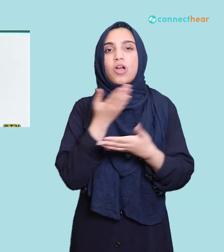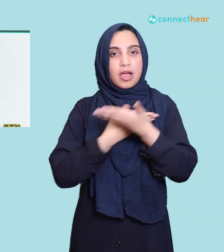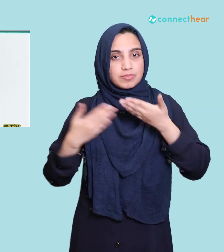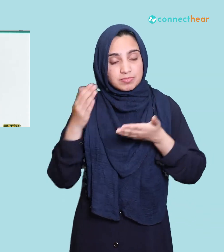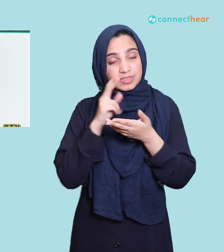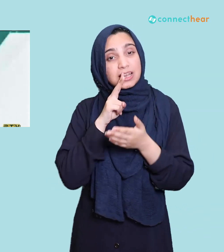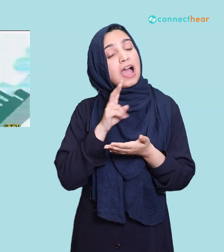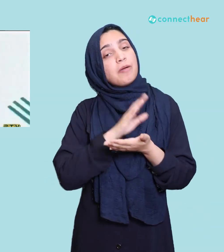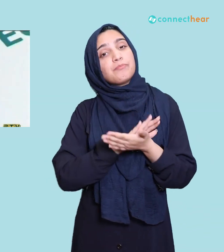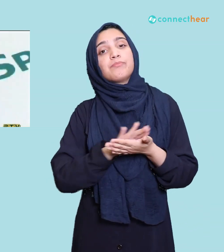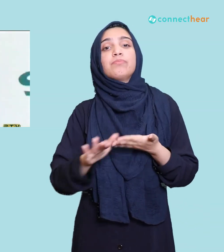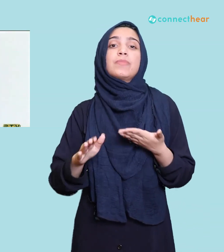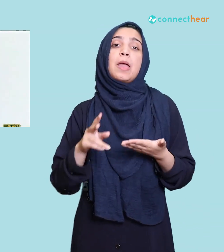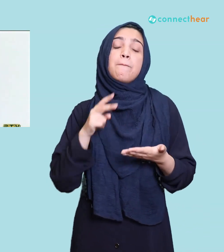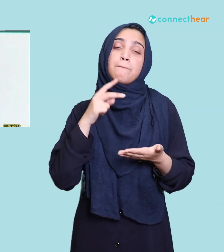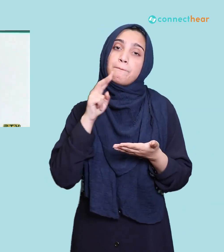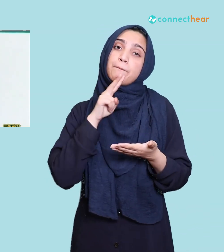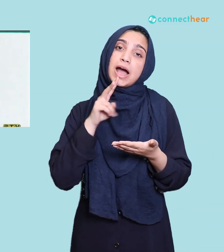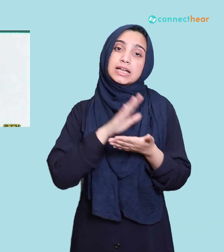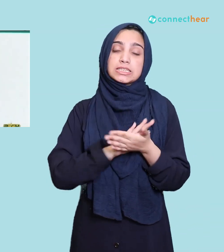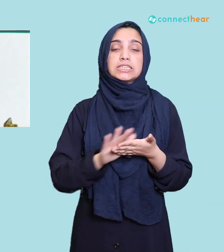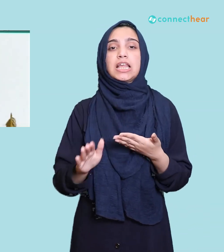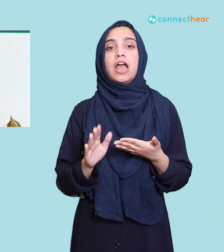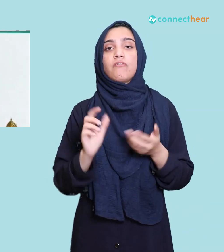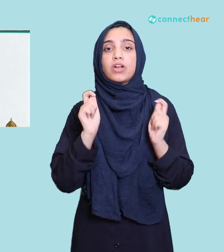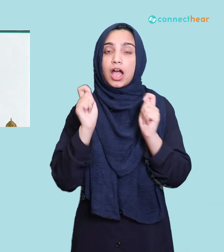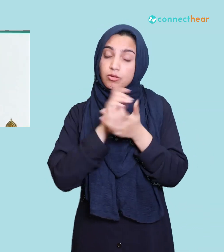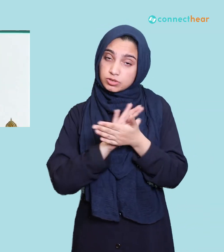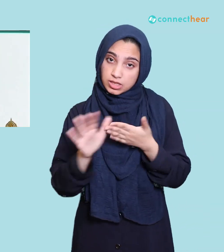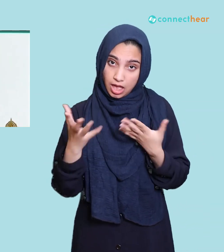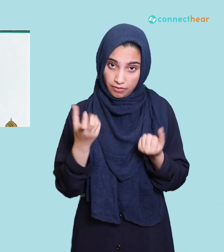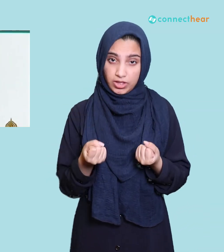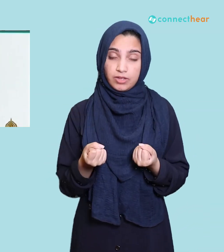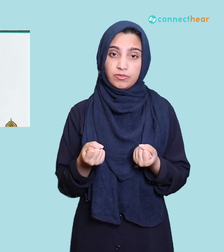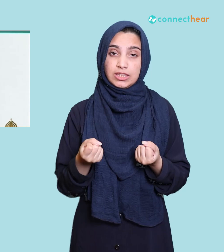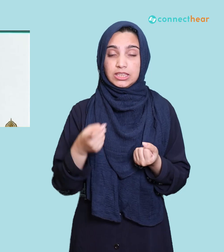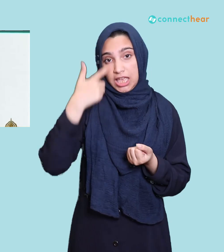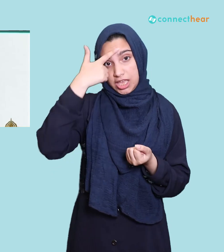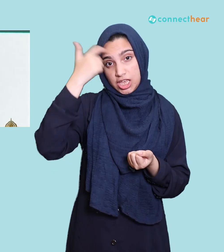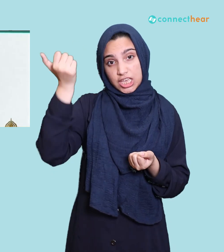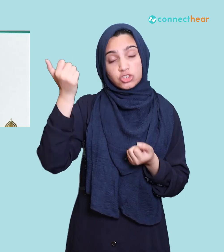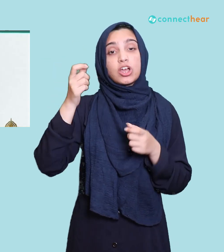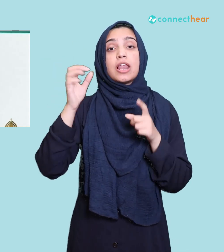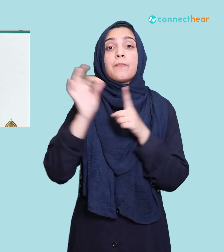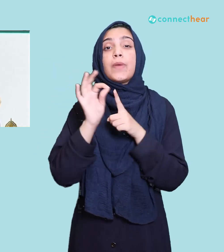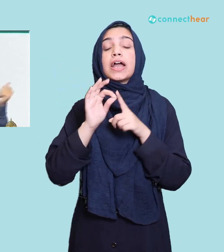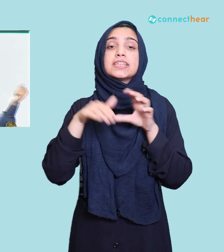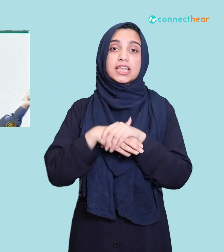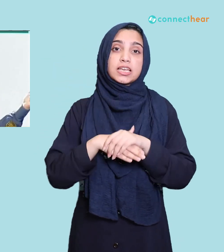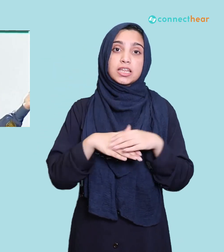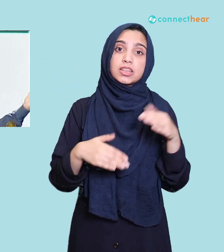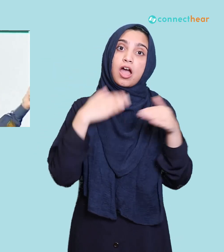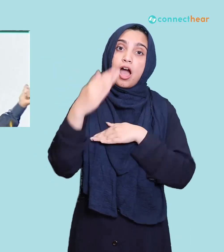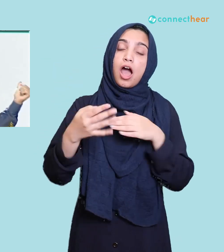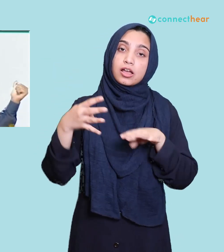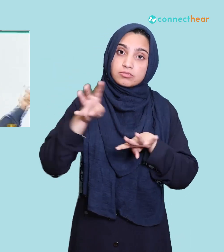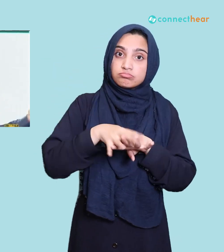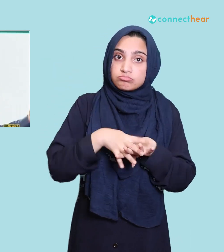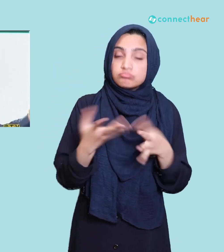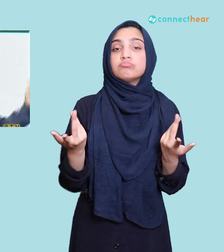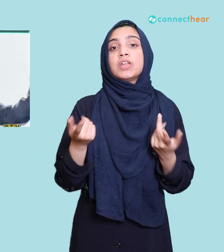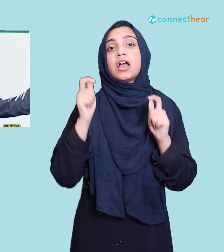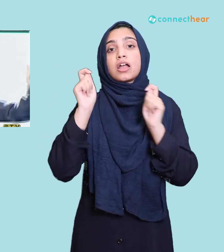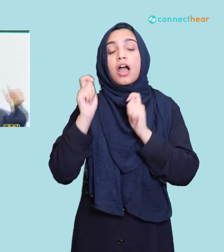خوشائن چیز ہے، ملک اب اس راستے پہ نکل گیا کہ آپ دیکھیں گے کہ ہماری انڈسٹری بھی بڑی تیزی، لارج اسکیل